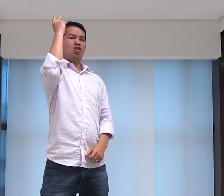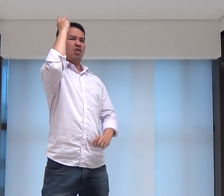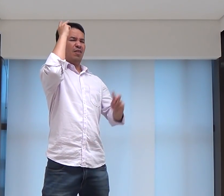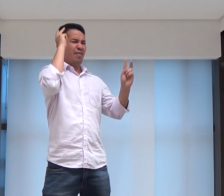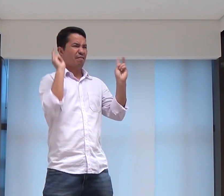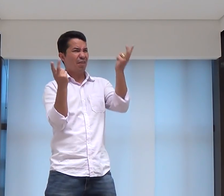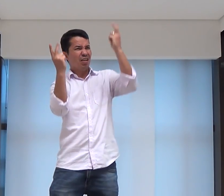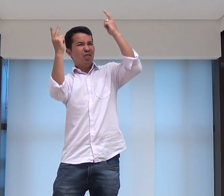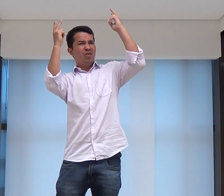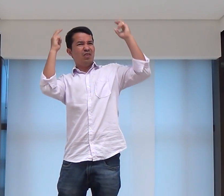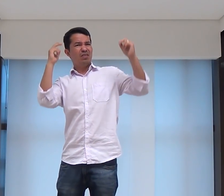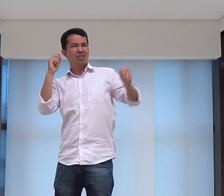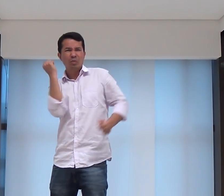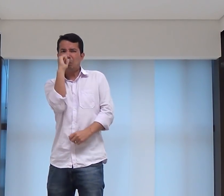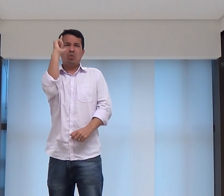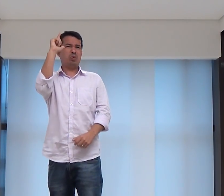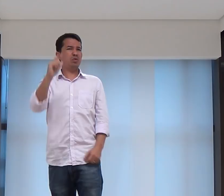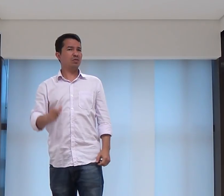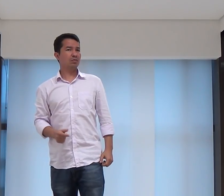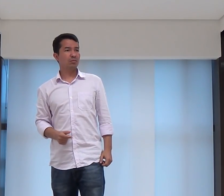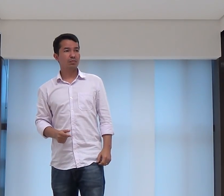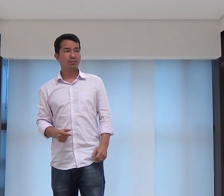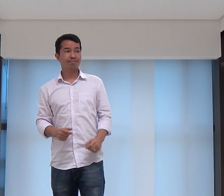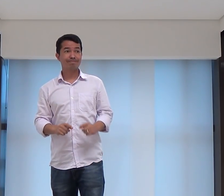dá a vitória.